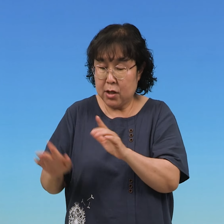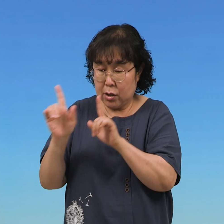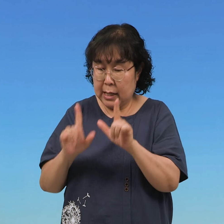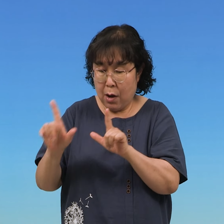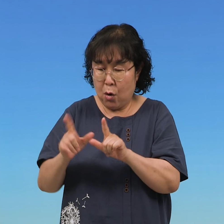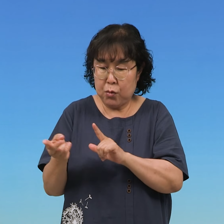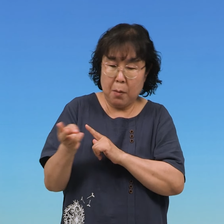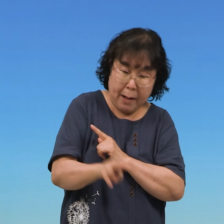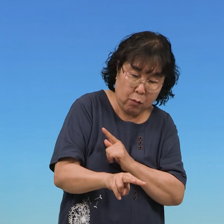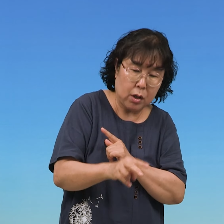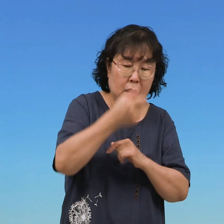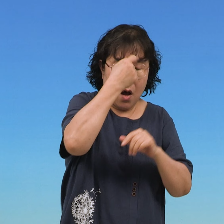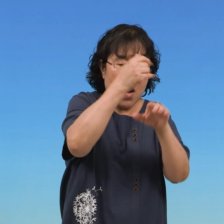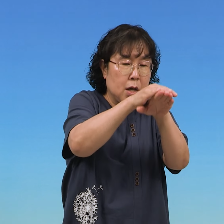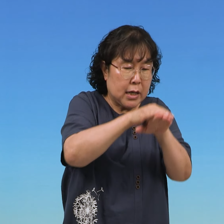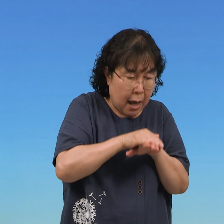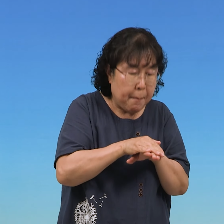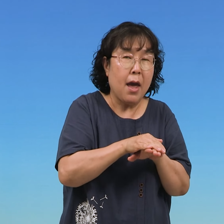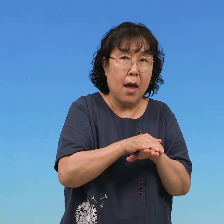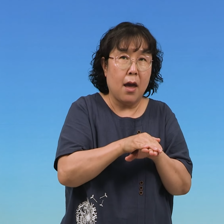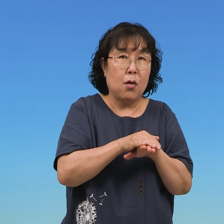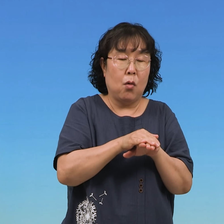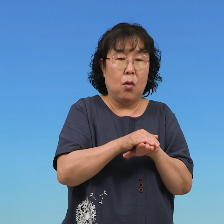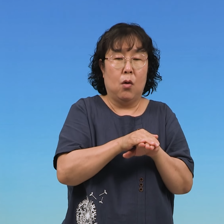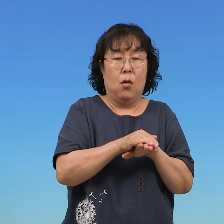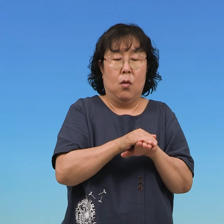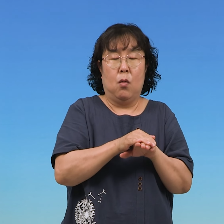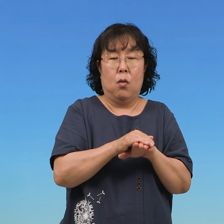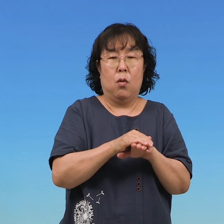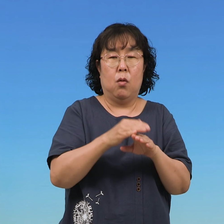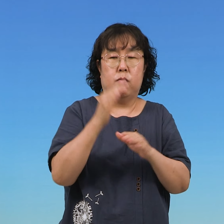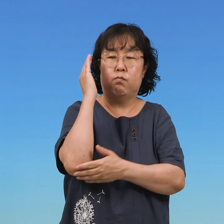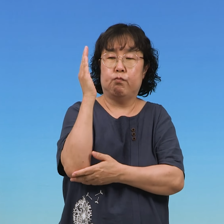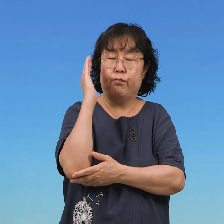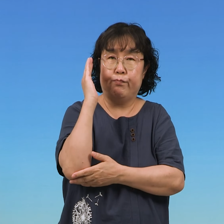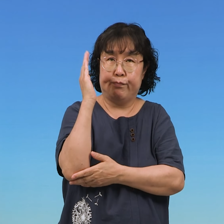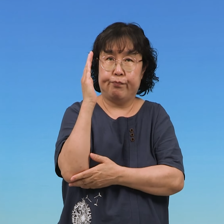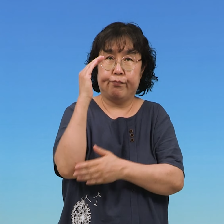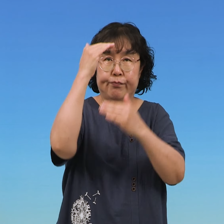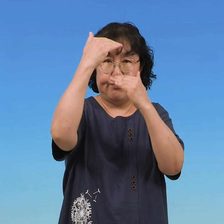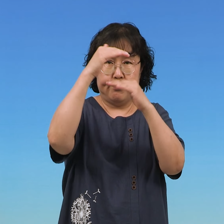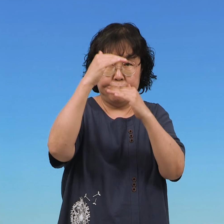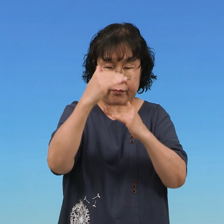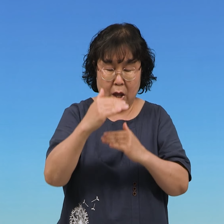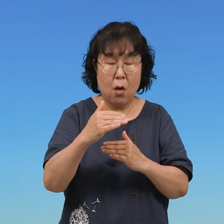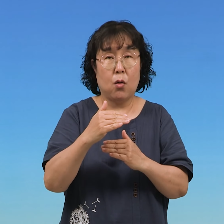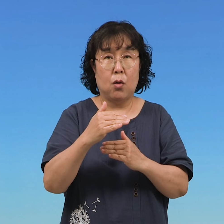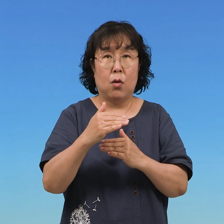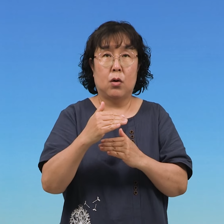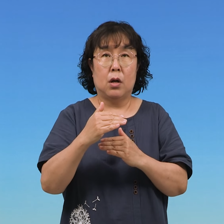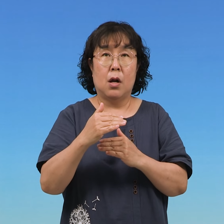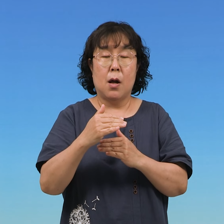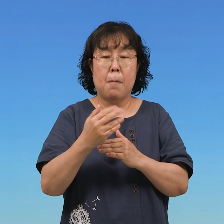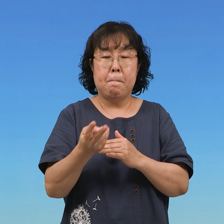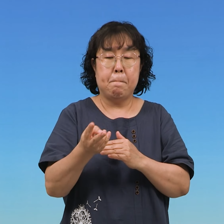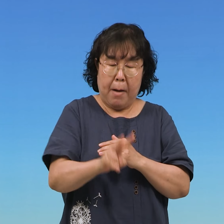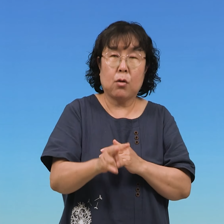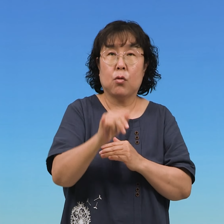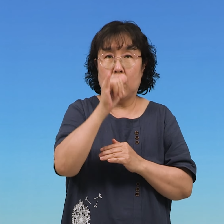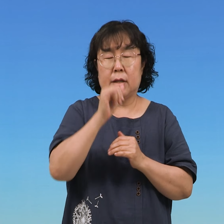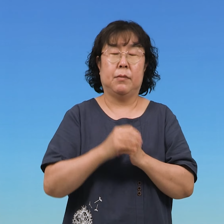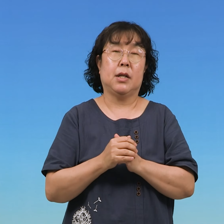핵심입니다. 너에게 남편 5이 있었고 지금 있는 내 남편도 내 남편이 아닌 네 말이 참되도다. 그랬더니